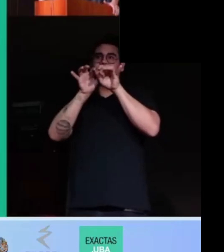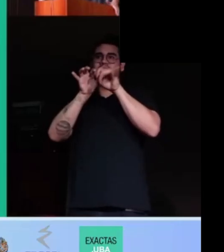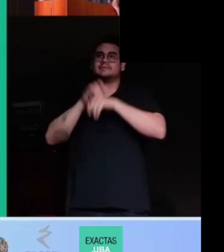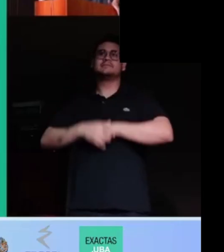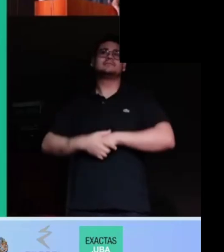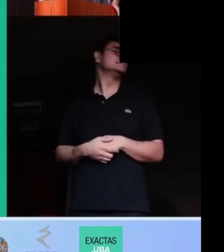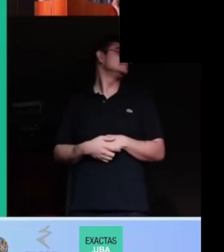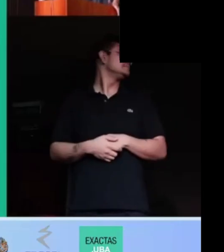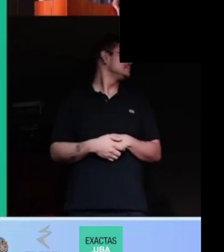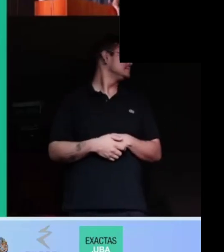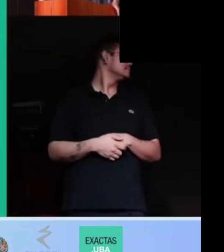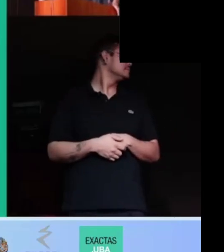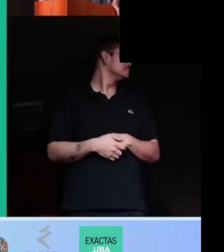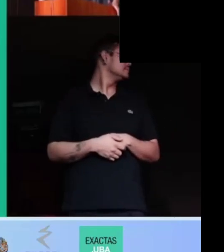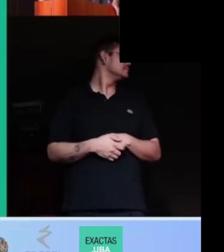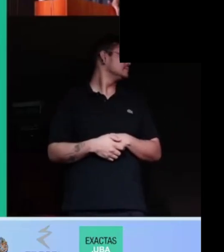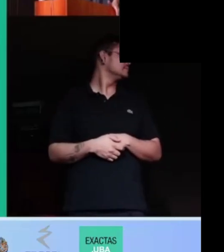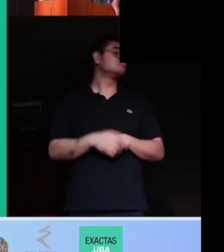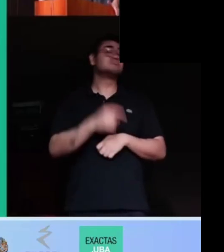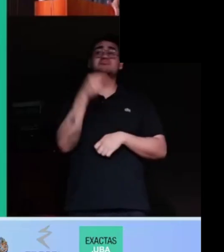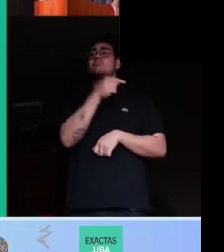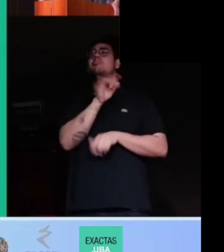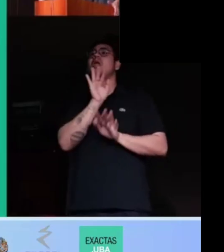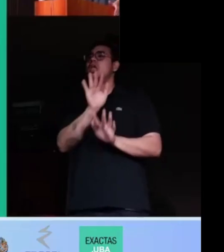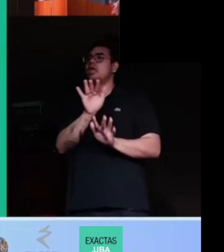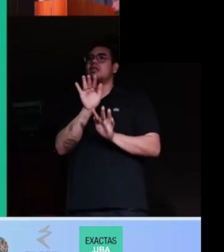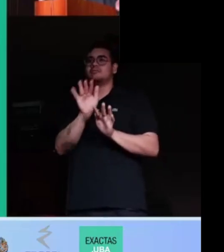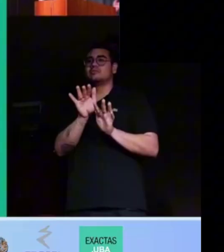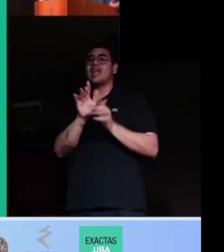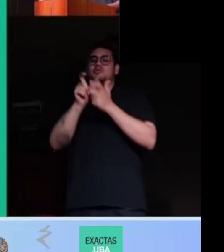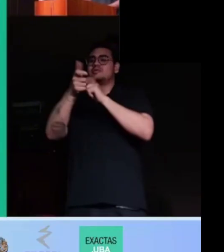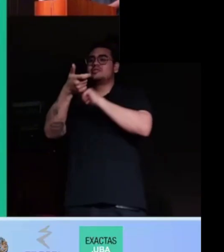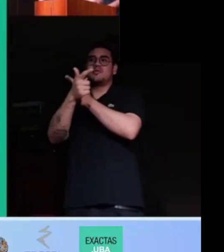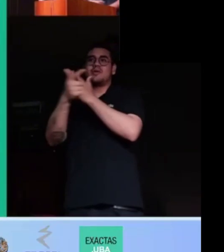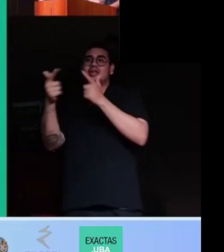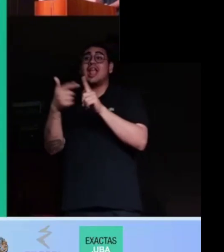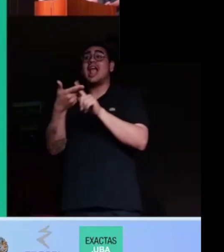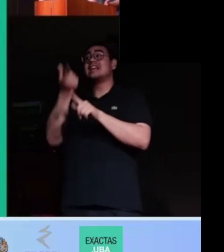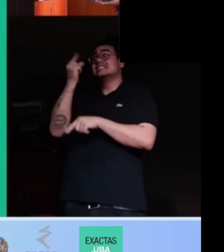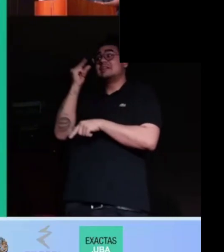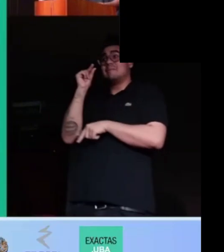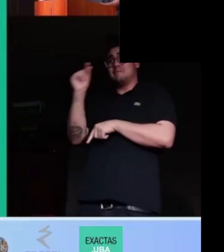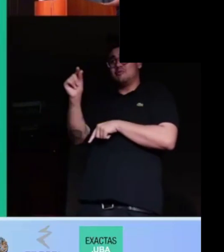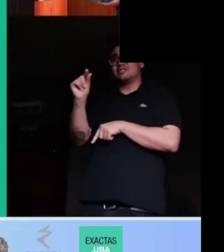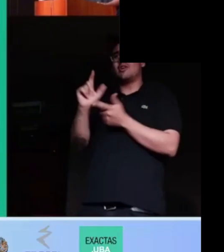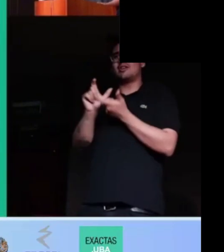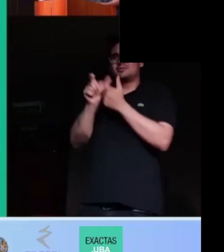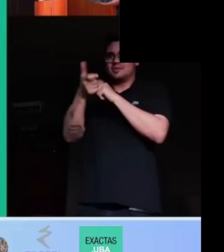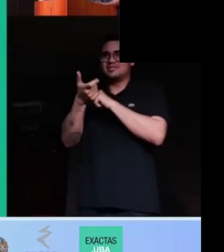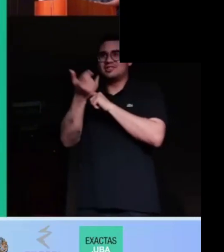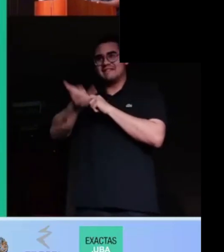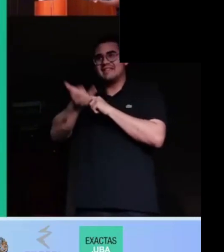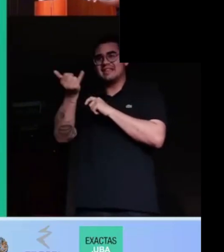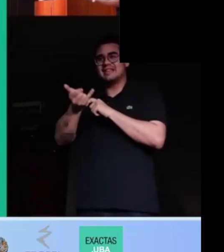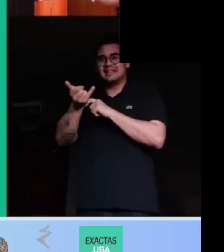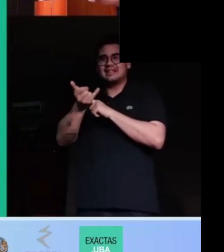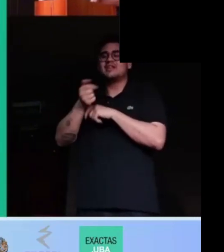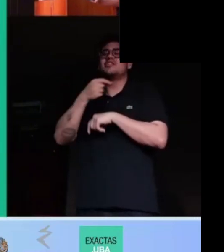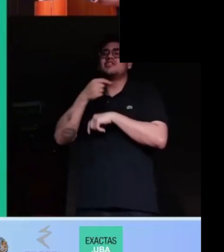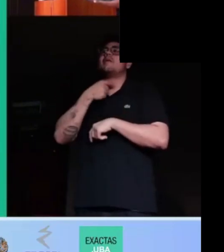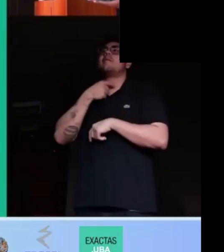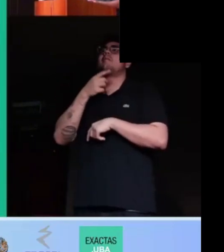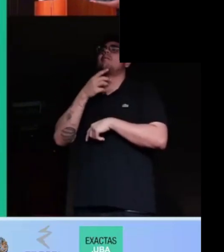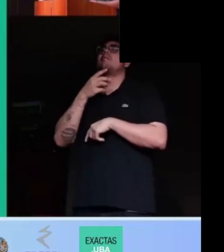Como bien dije, quedó en esa versión. Hace poco saqué otra versión más en la que le mejoré un poco